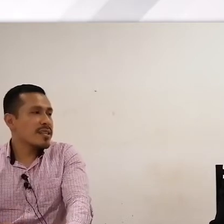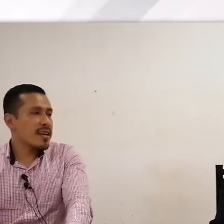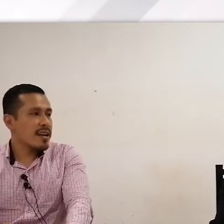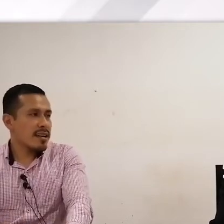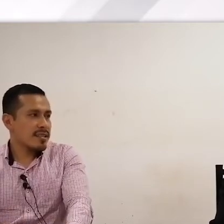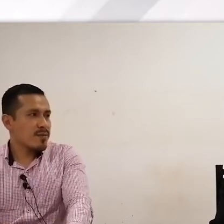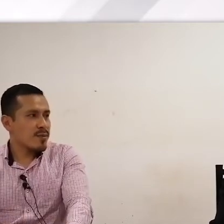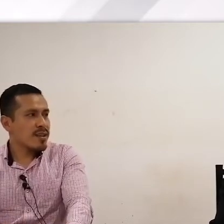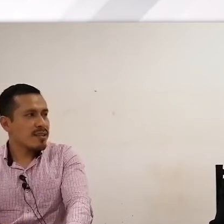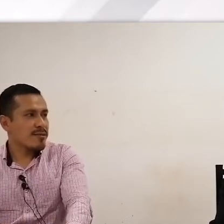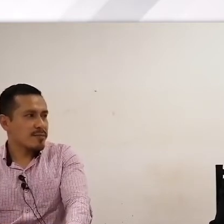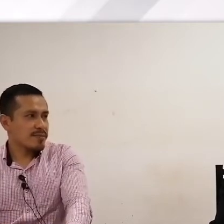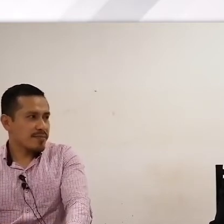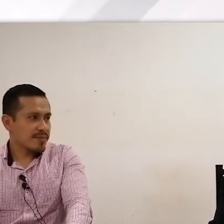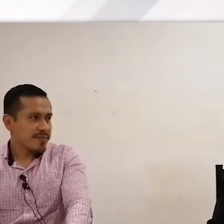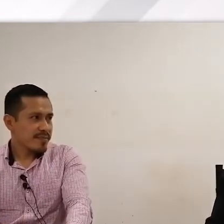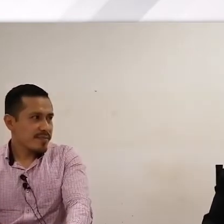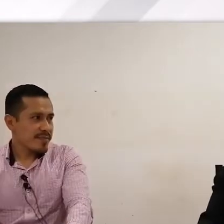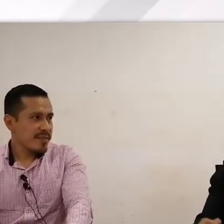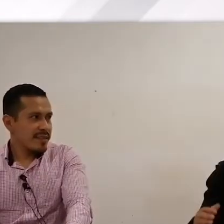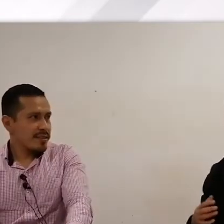quiere expresar en ese momento.